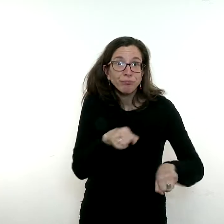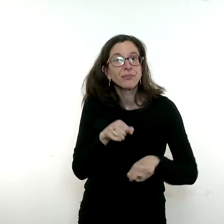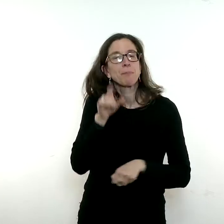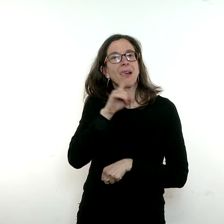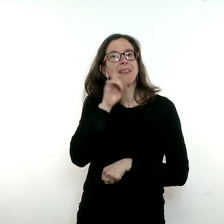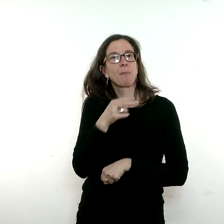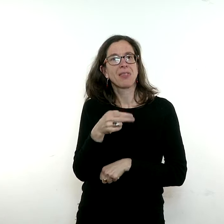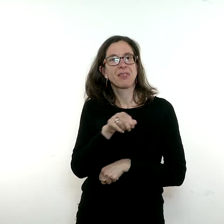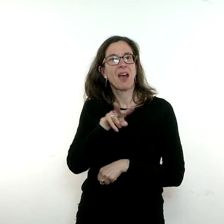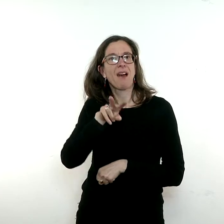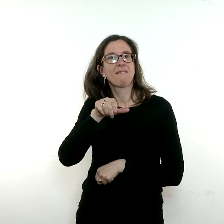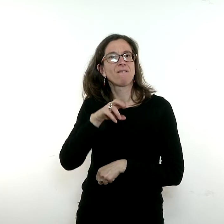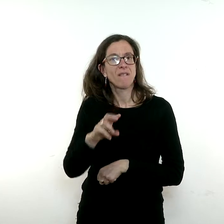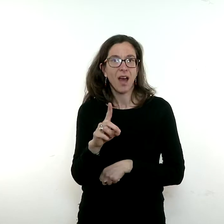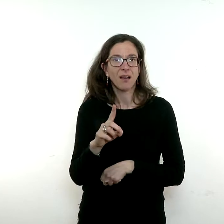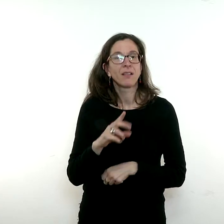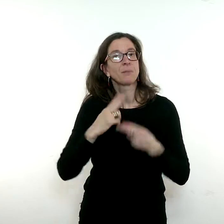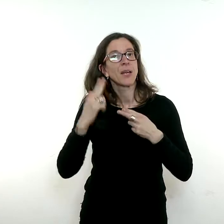Caroline.